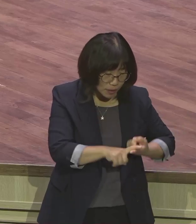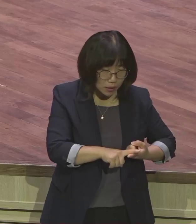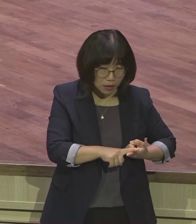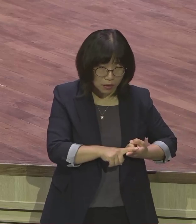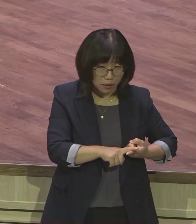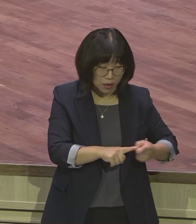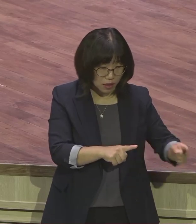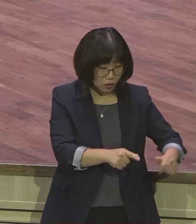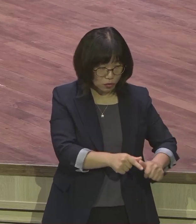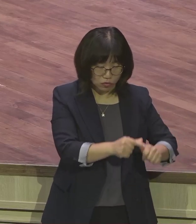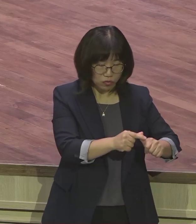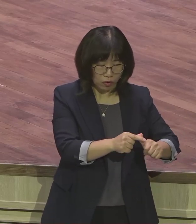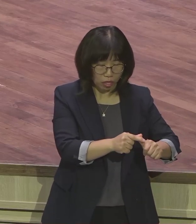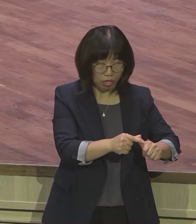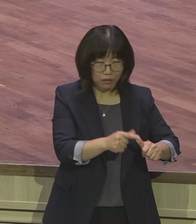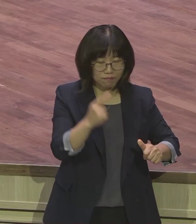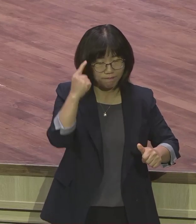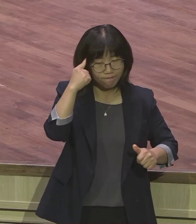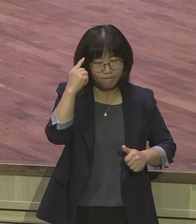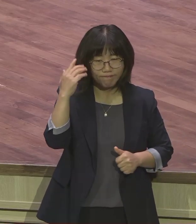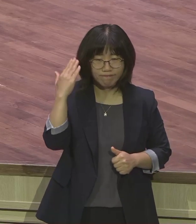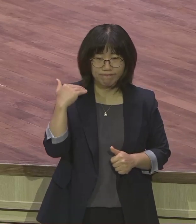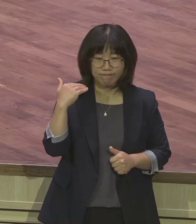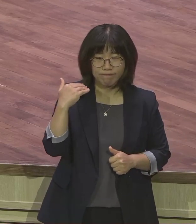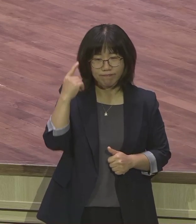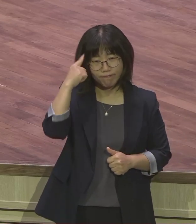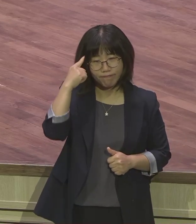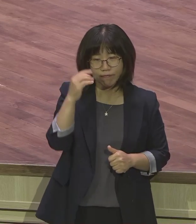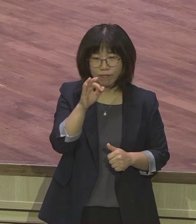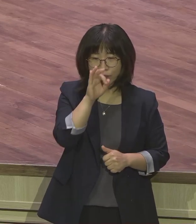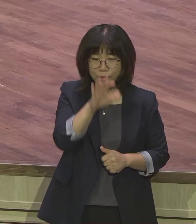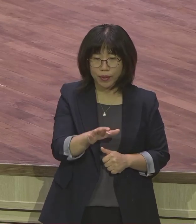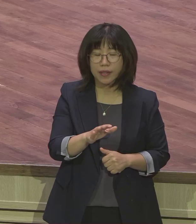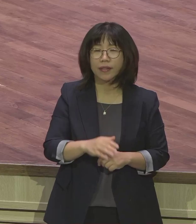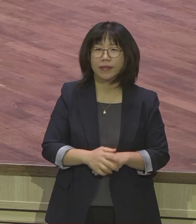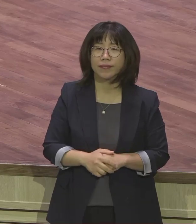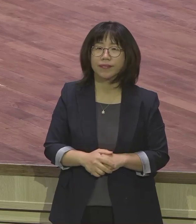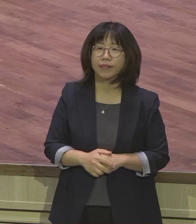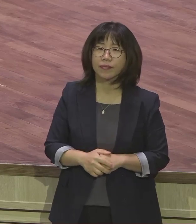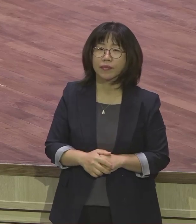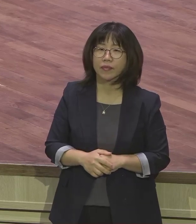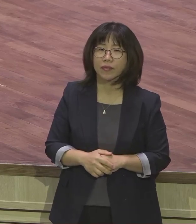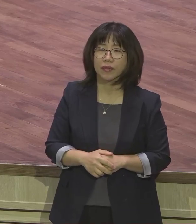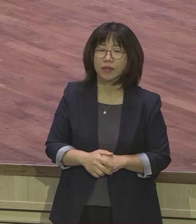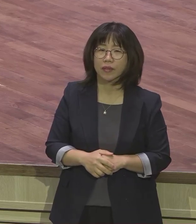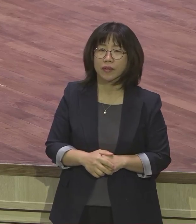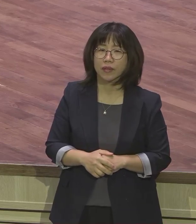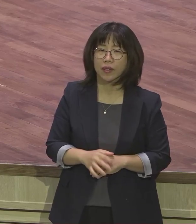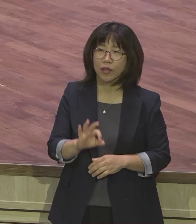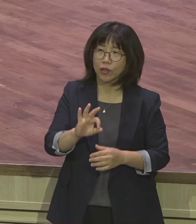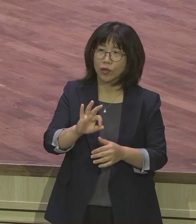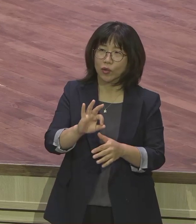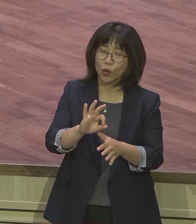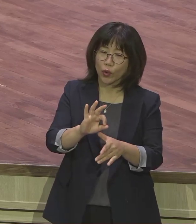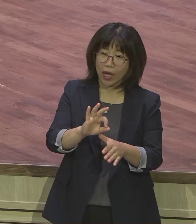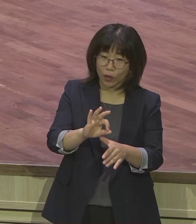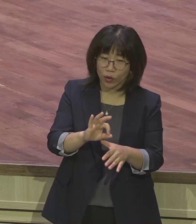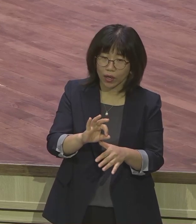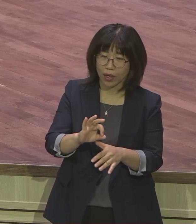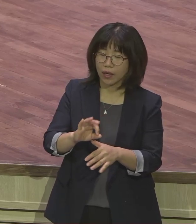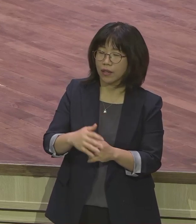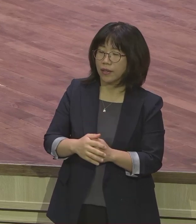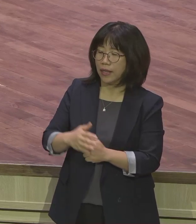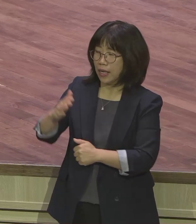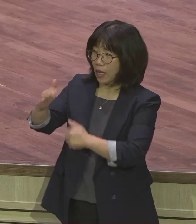하나님이라면 반드시 그렇게 할 것이라고 믿었어요. 그래서 요나는 하나님이 가라는 그 명령에